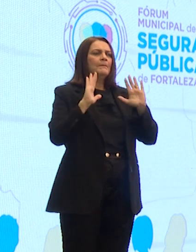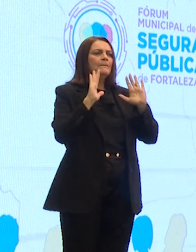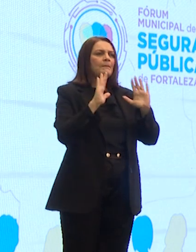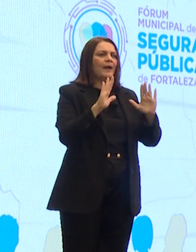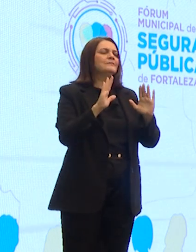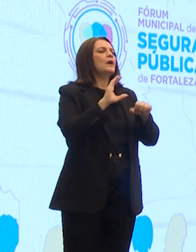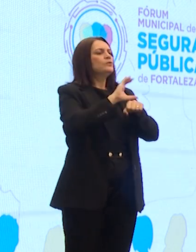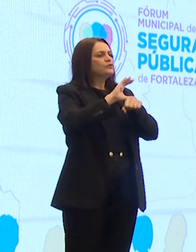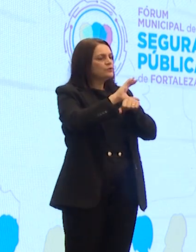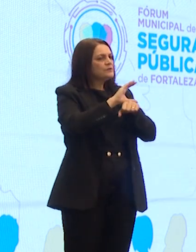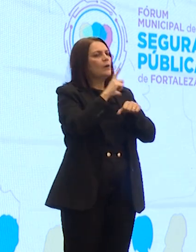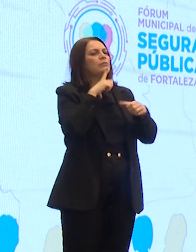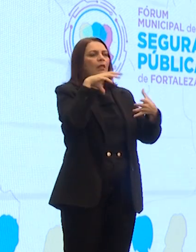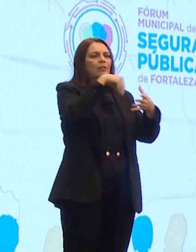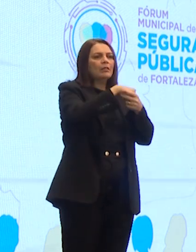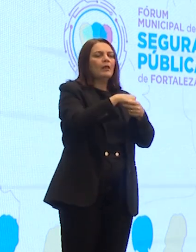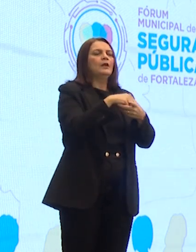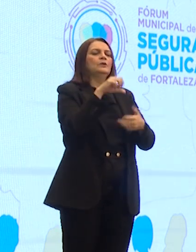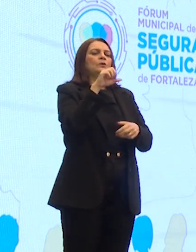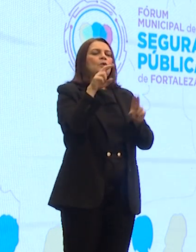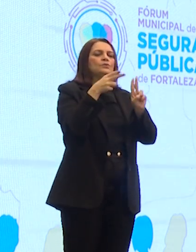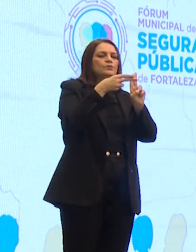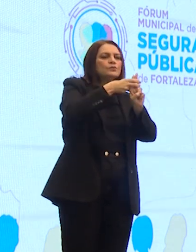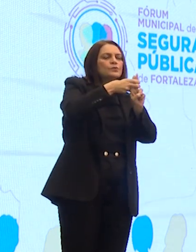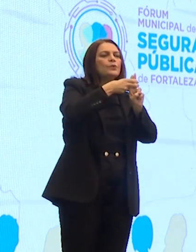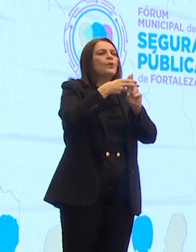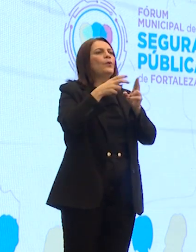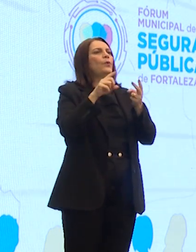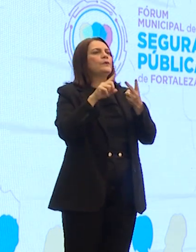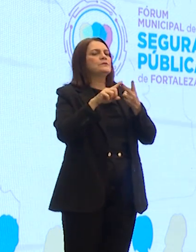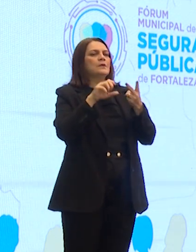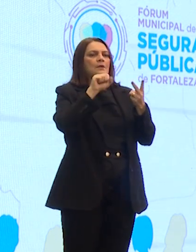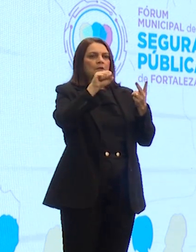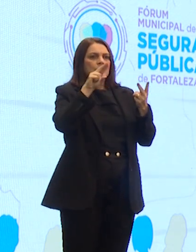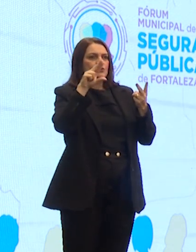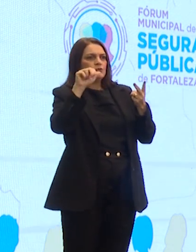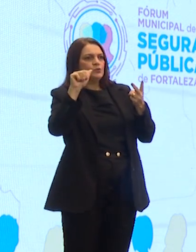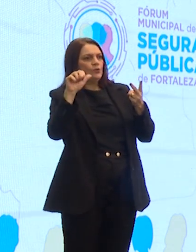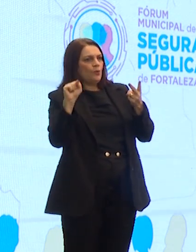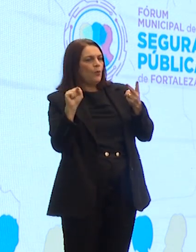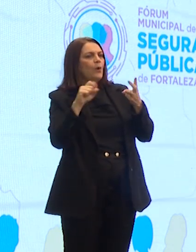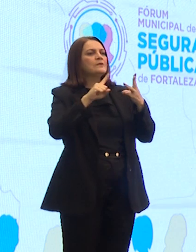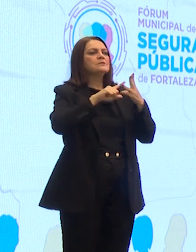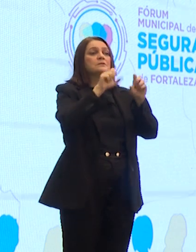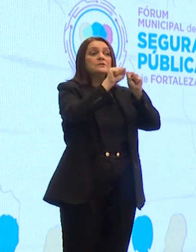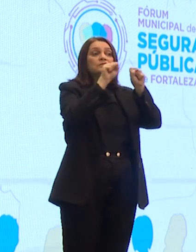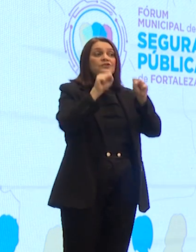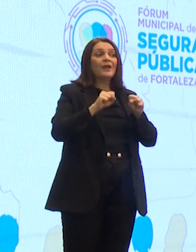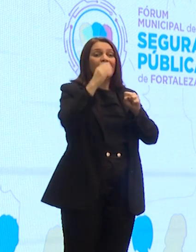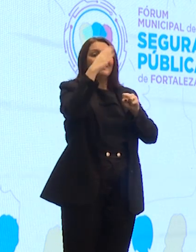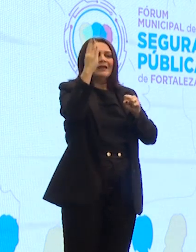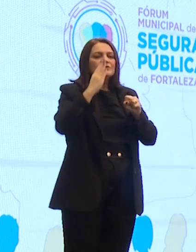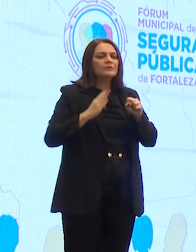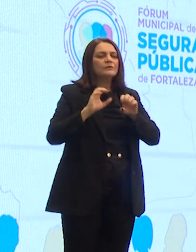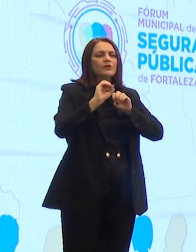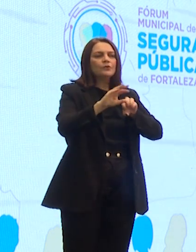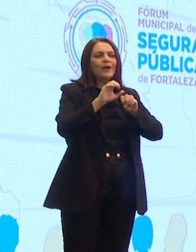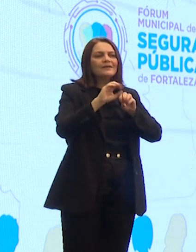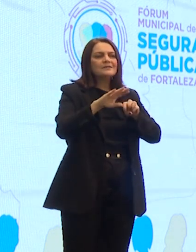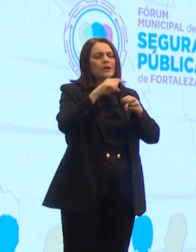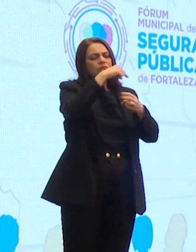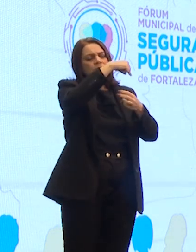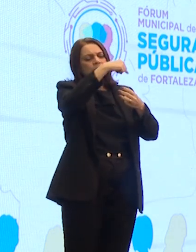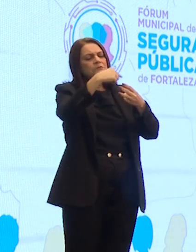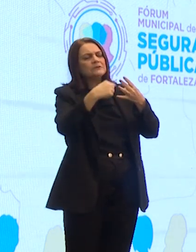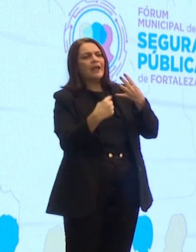a Constituição induz o Sistema Único de Educação, o Sistema Nacional de Educação, mas o artigo